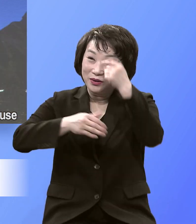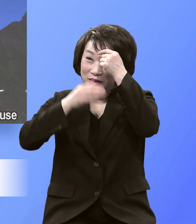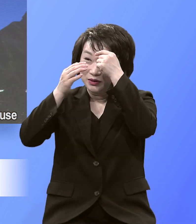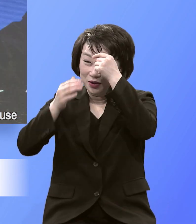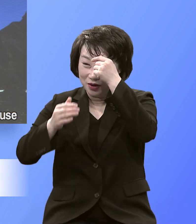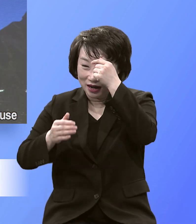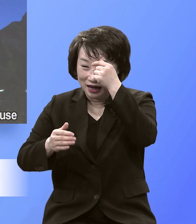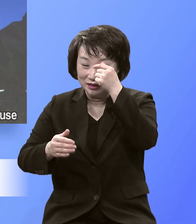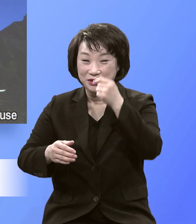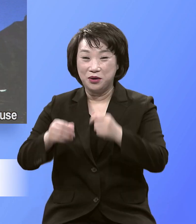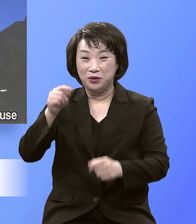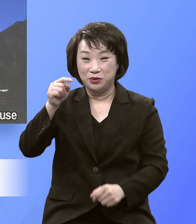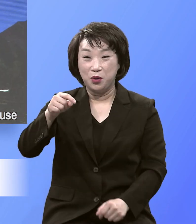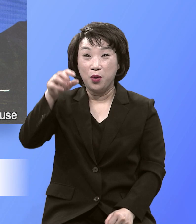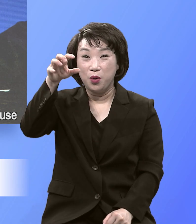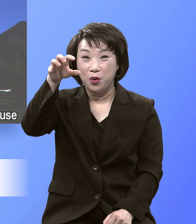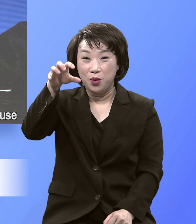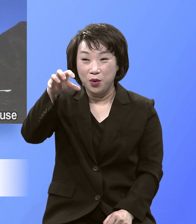함께